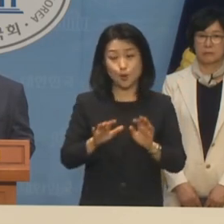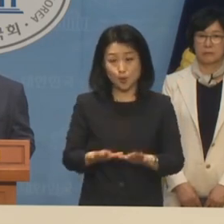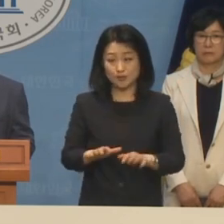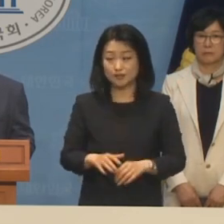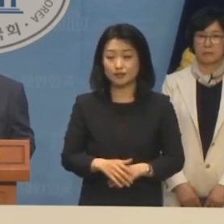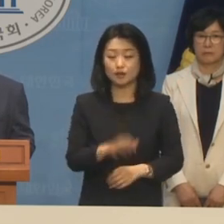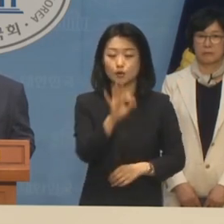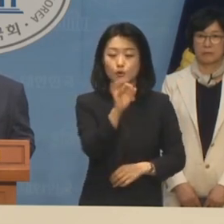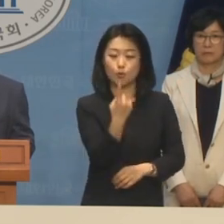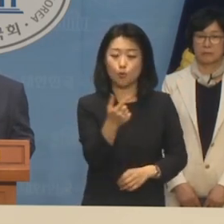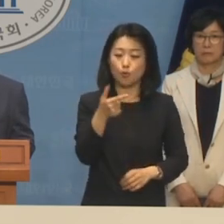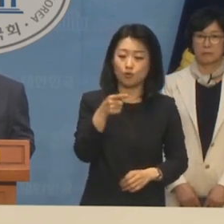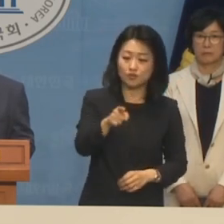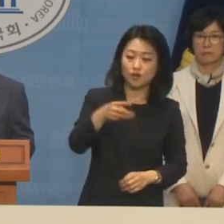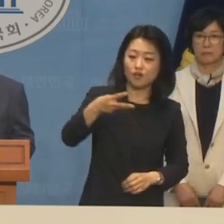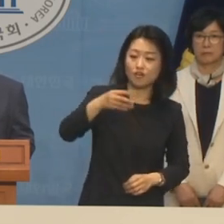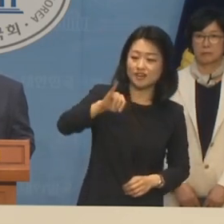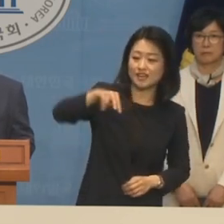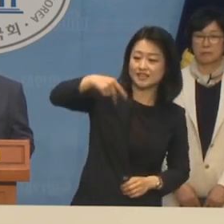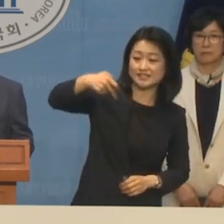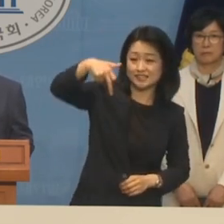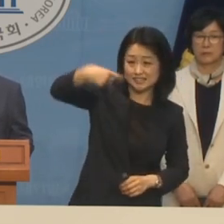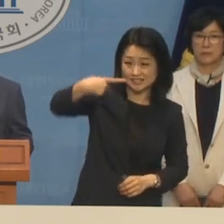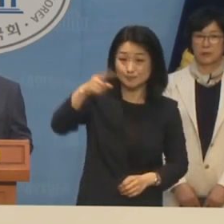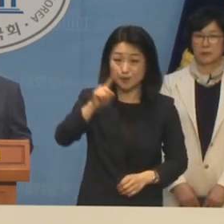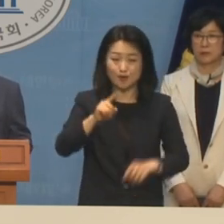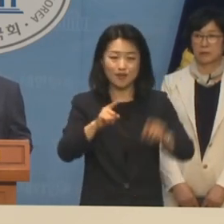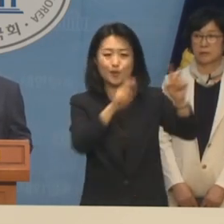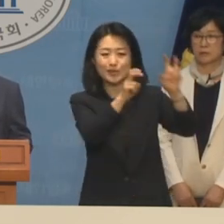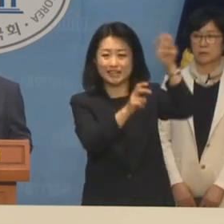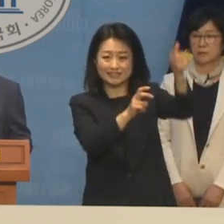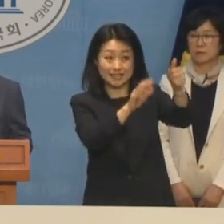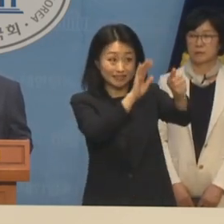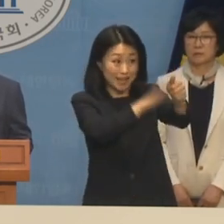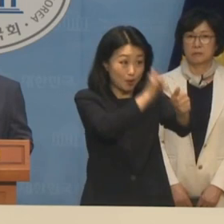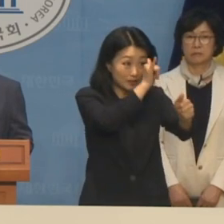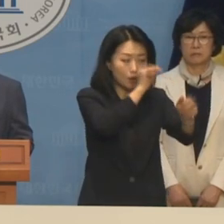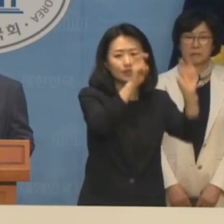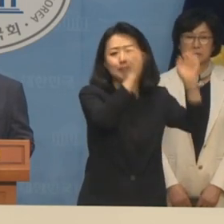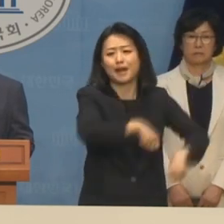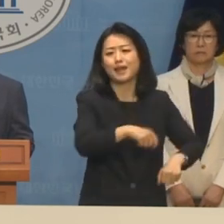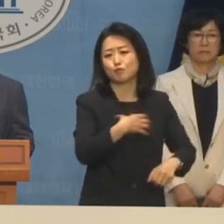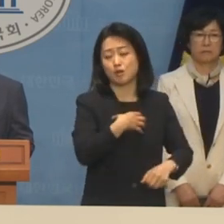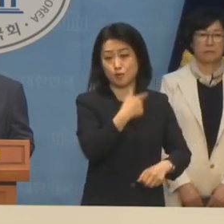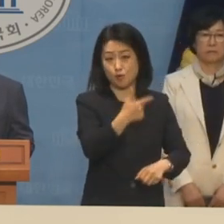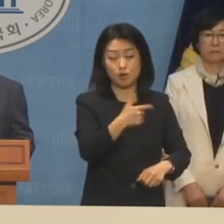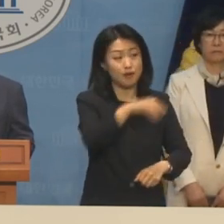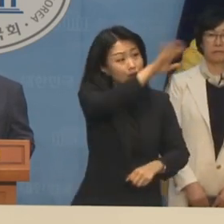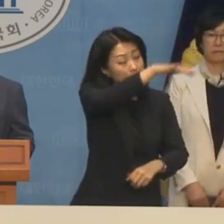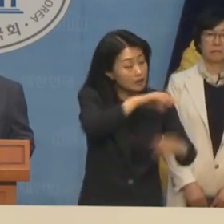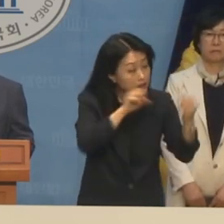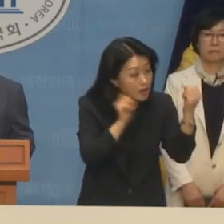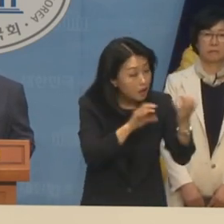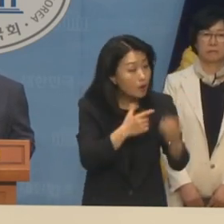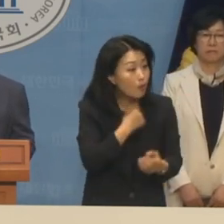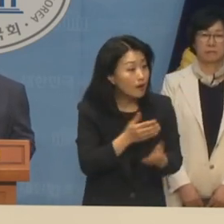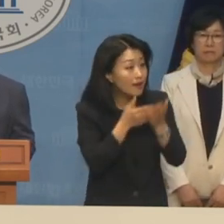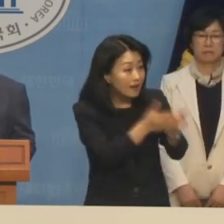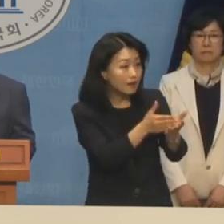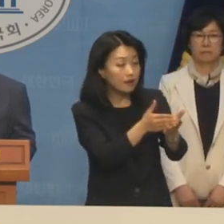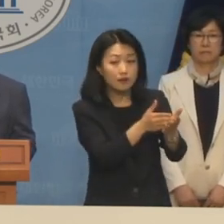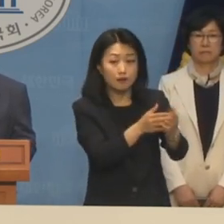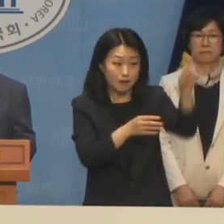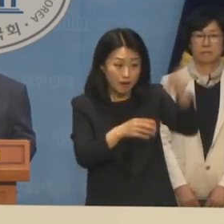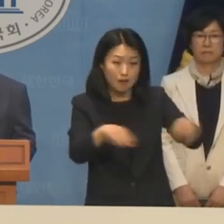아시죠? 오너리스크고 또 어제와 같은 일이라고 생각합니다. 어떻게 만나서 대화하겠다는 것조차